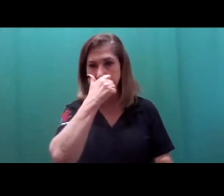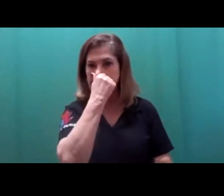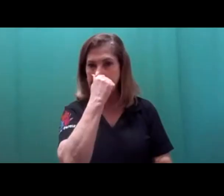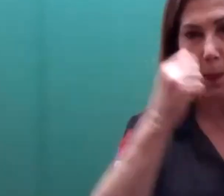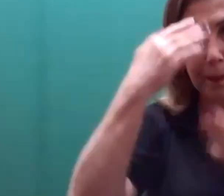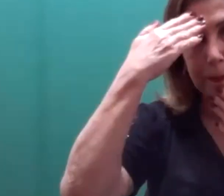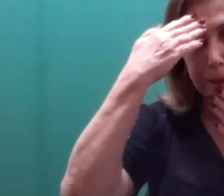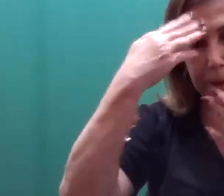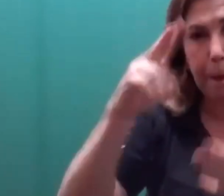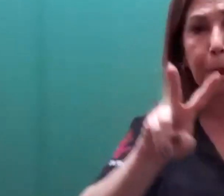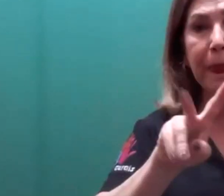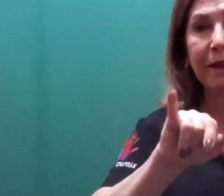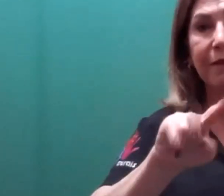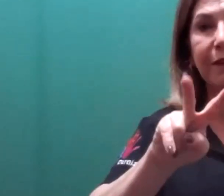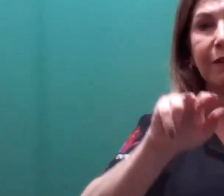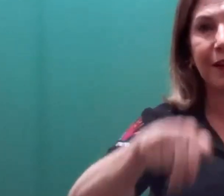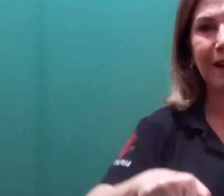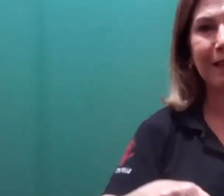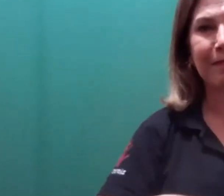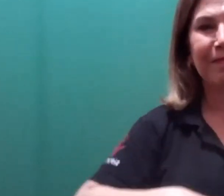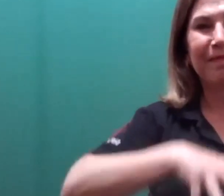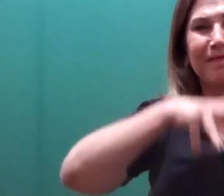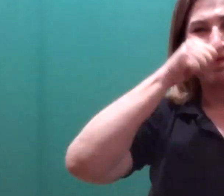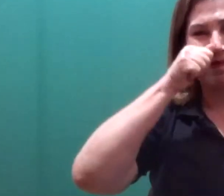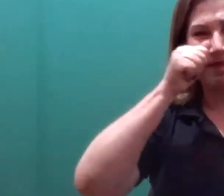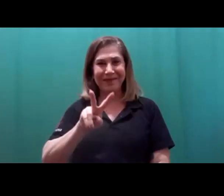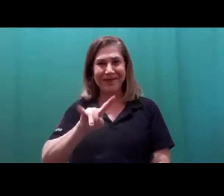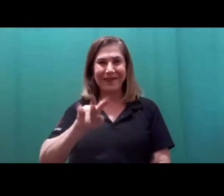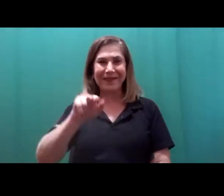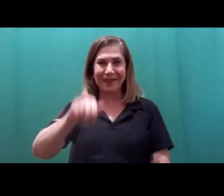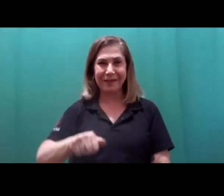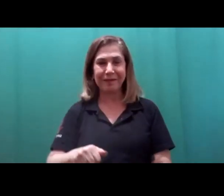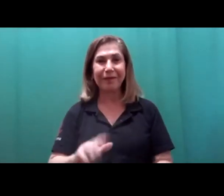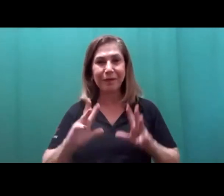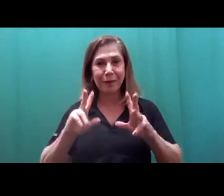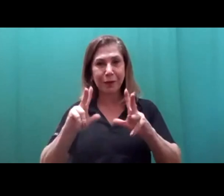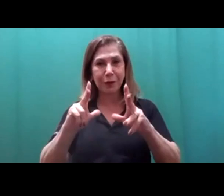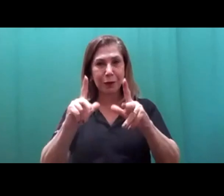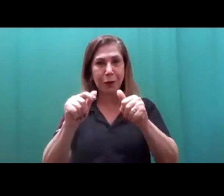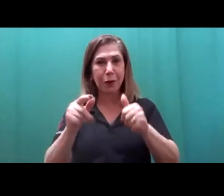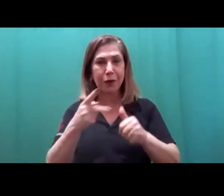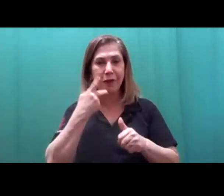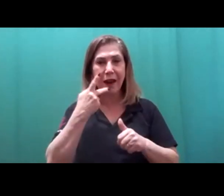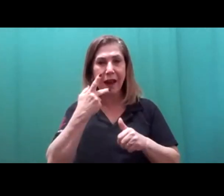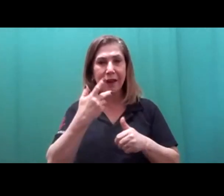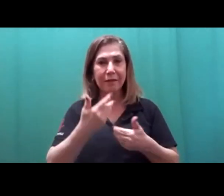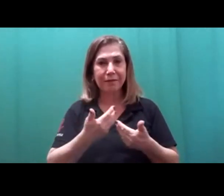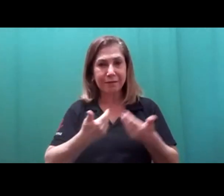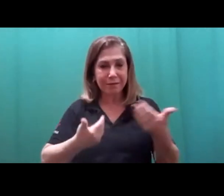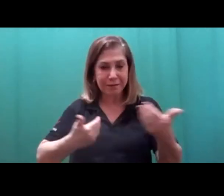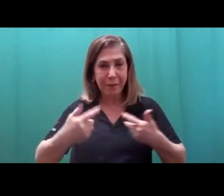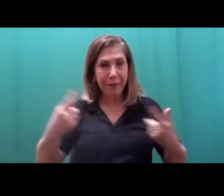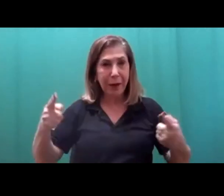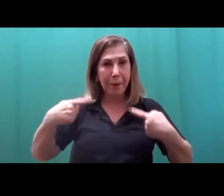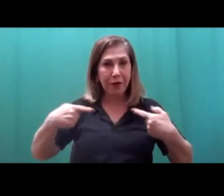Obrigada, Vivian. Vamos respirar fundo por todos os deslocamentos,